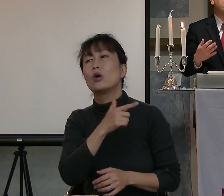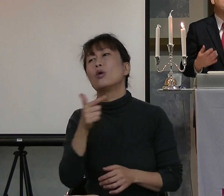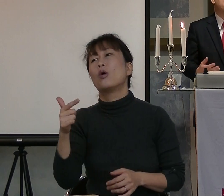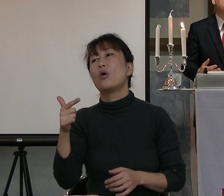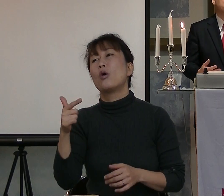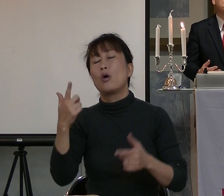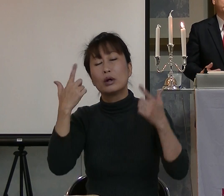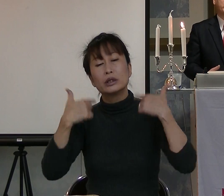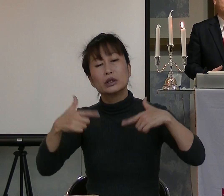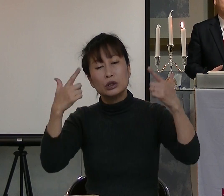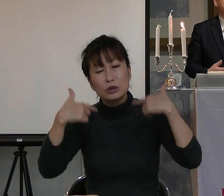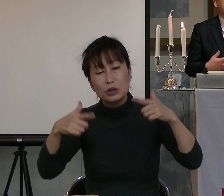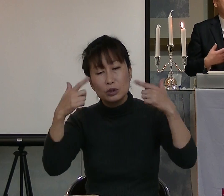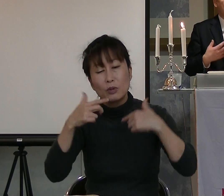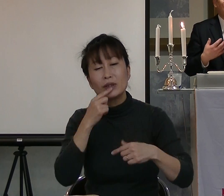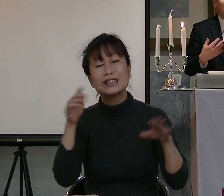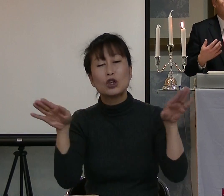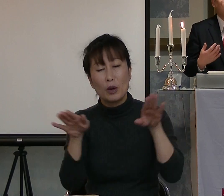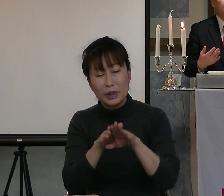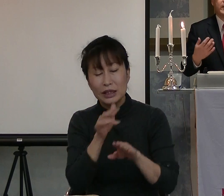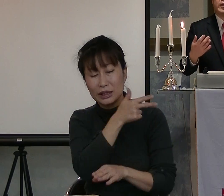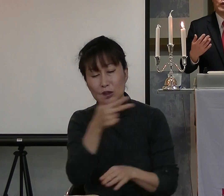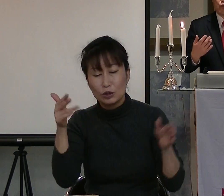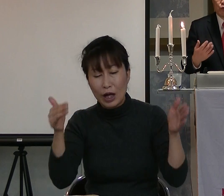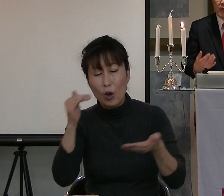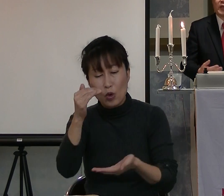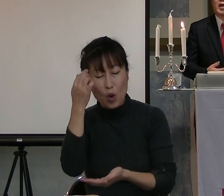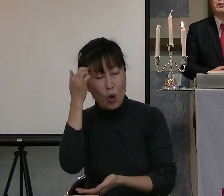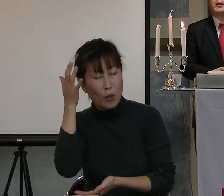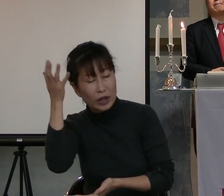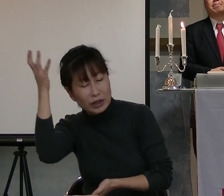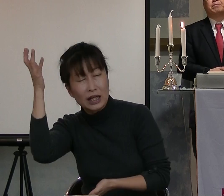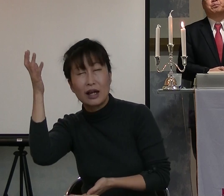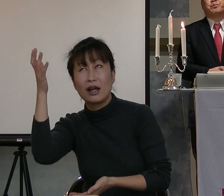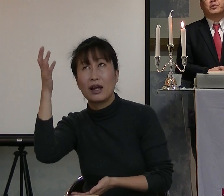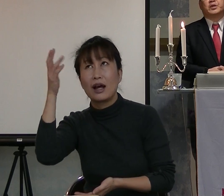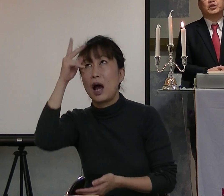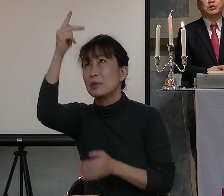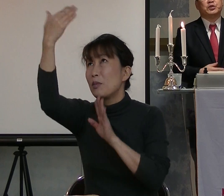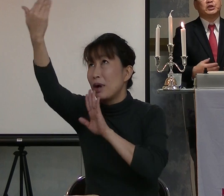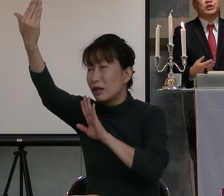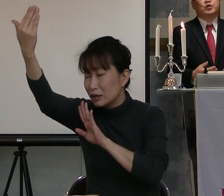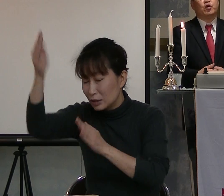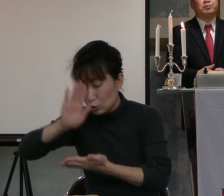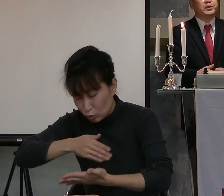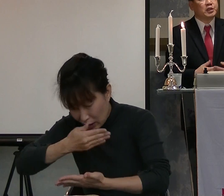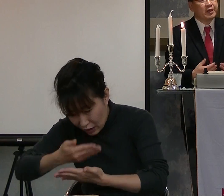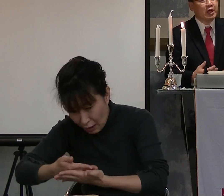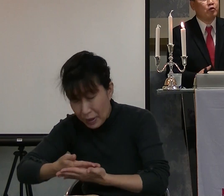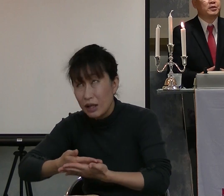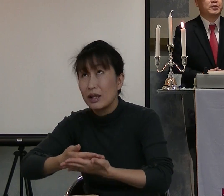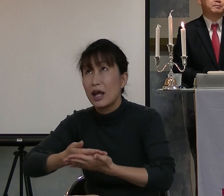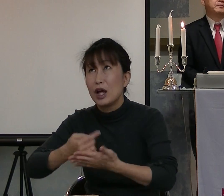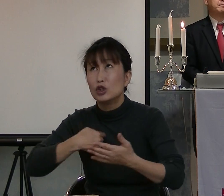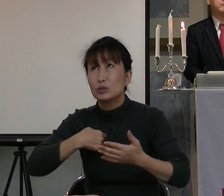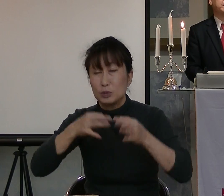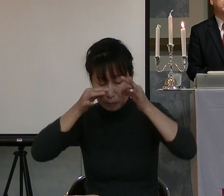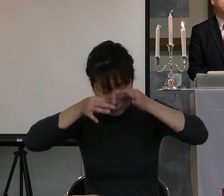は毎週それを神の前で悔い改め、自分自身を見つめ直